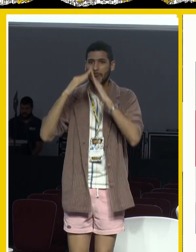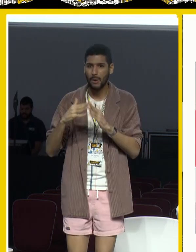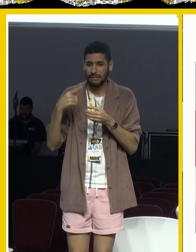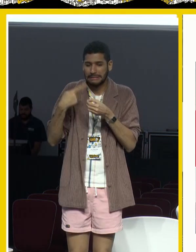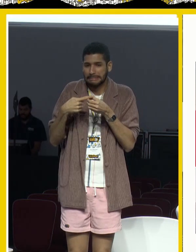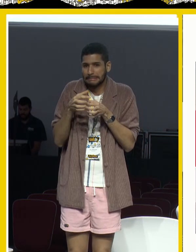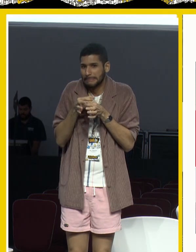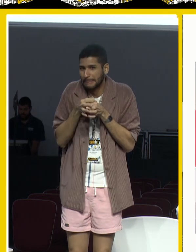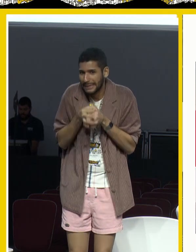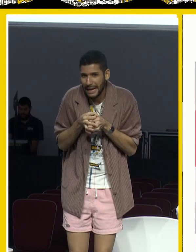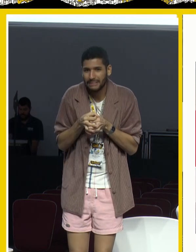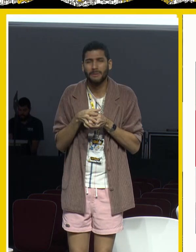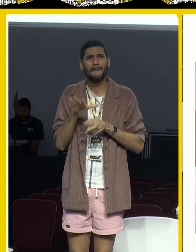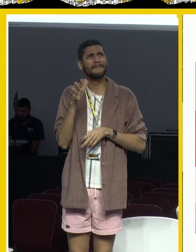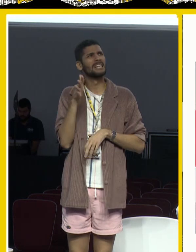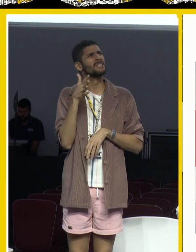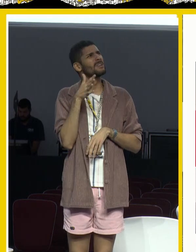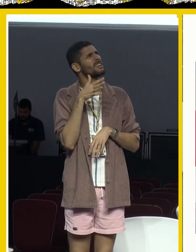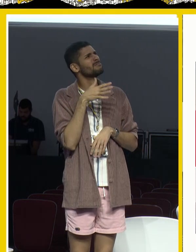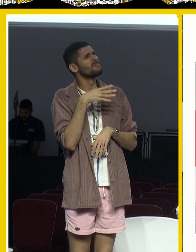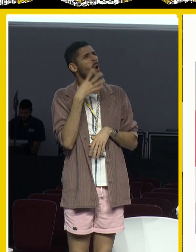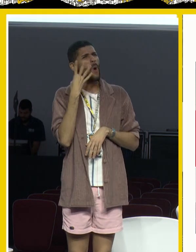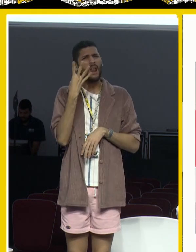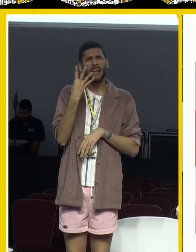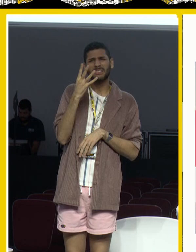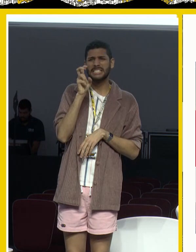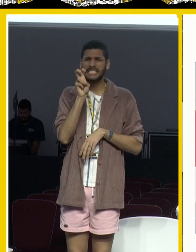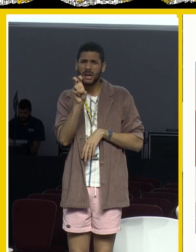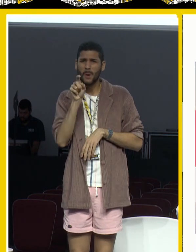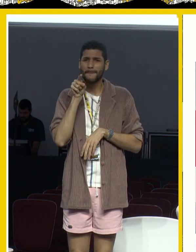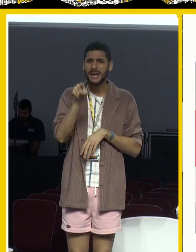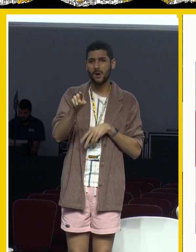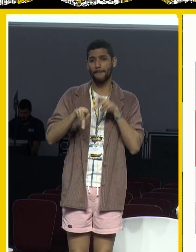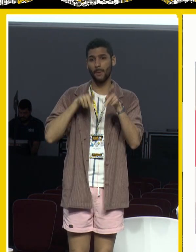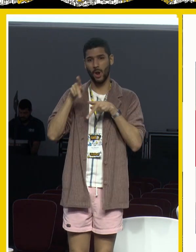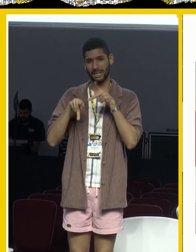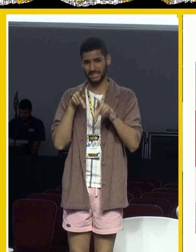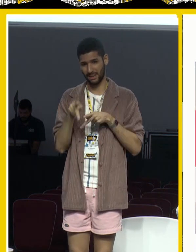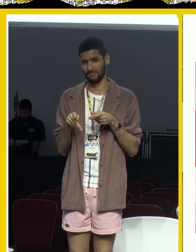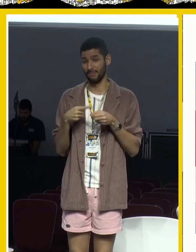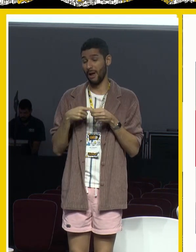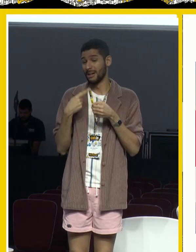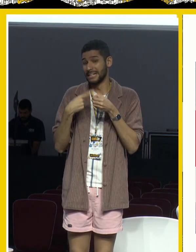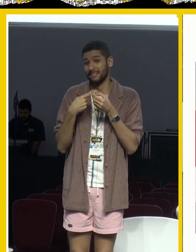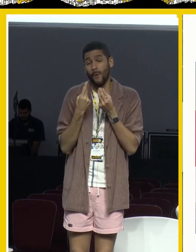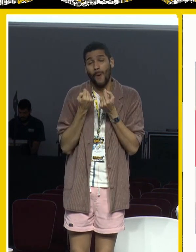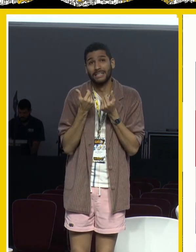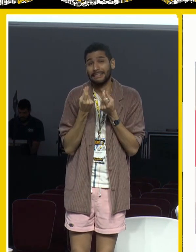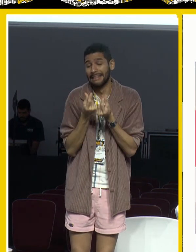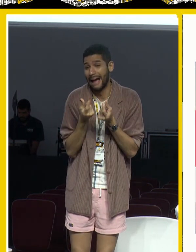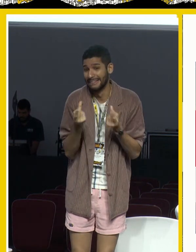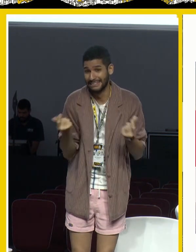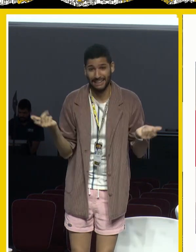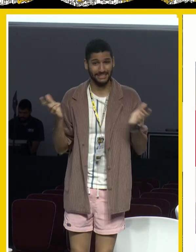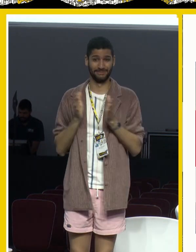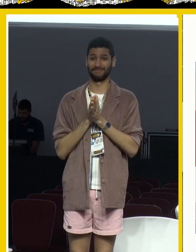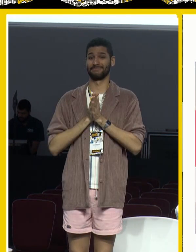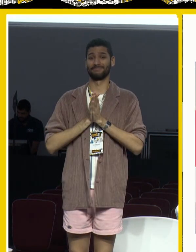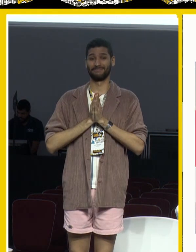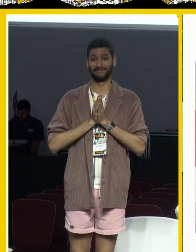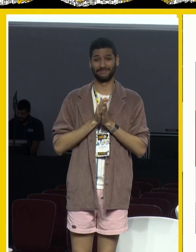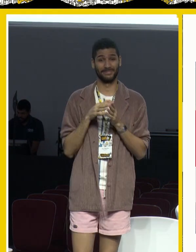vida a minha infância não foi fácil a cidade bem pequenininha de aproximadamente 45 mil habitantes